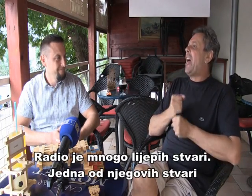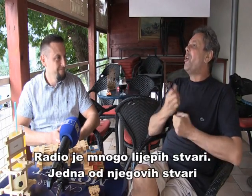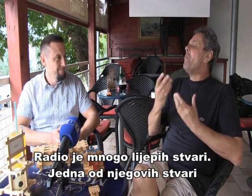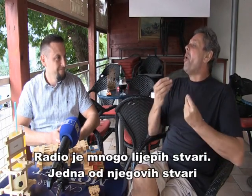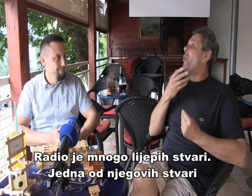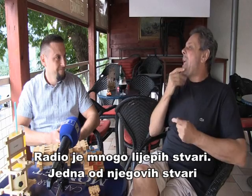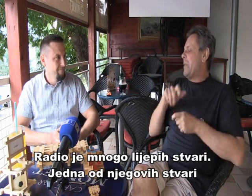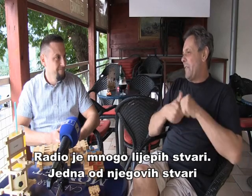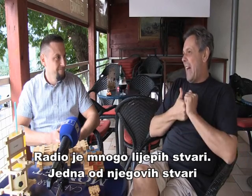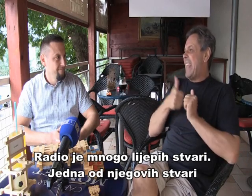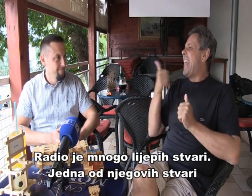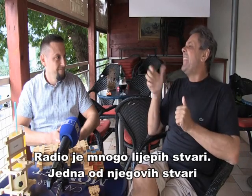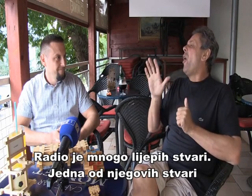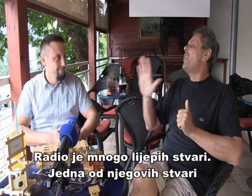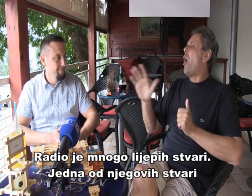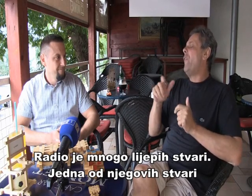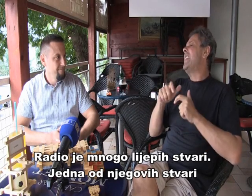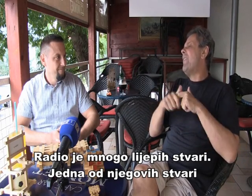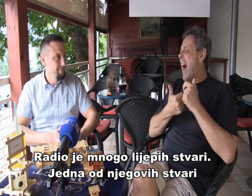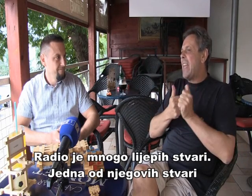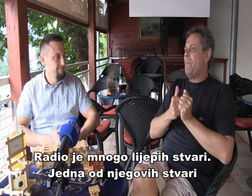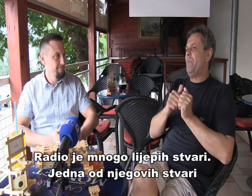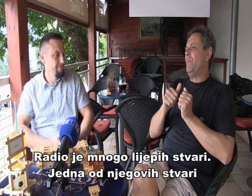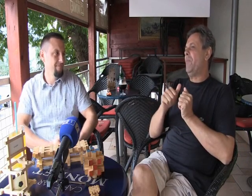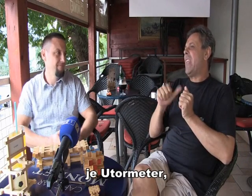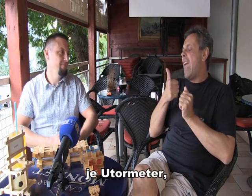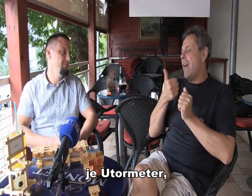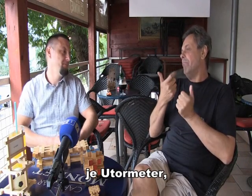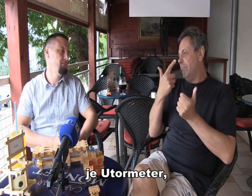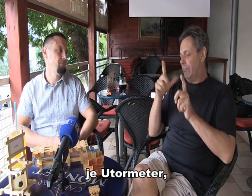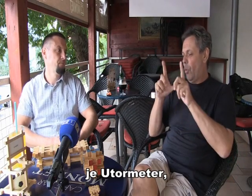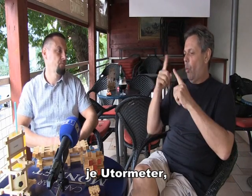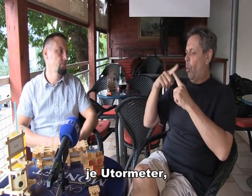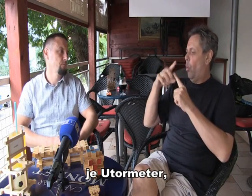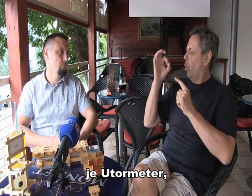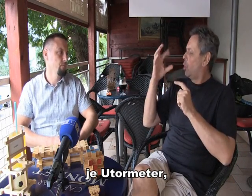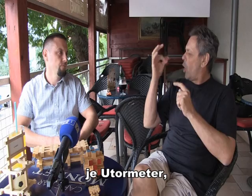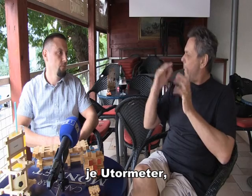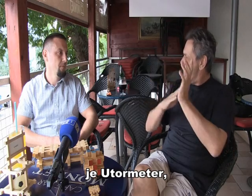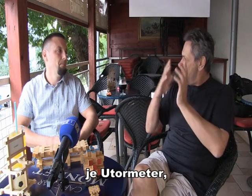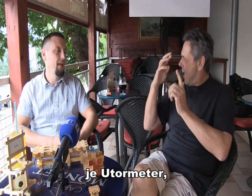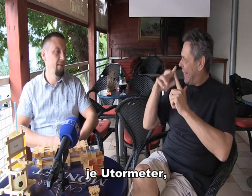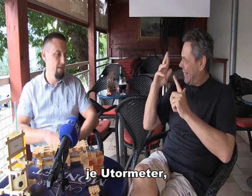Radio je mnogo lijepih stvari. Jedna od njegovih stvari je utor